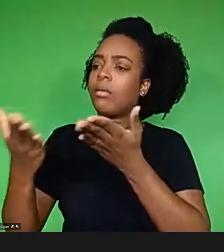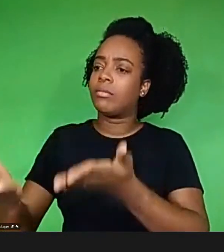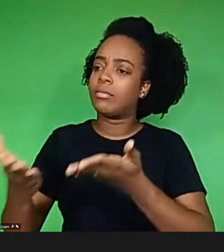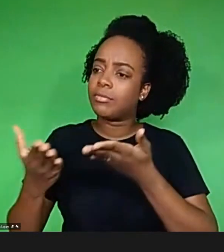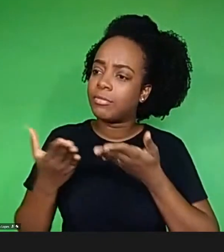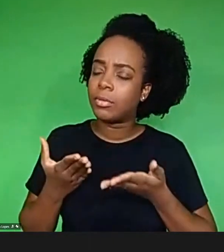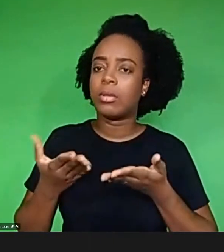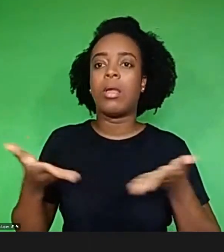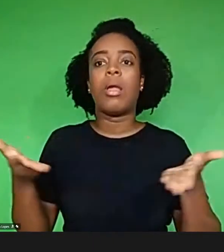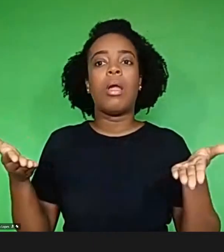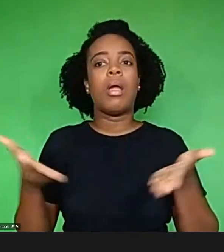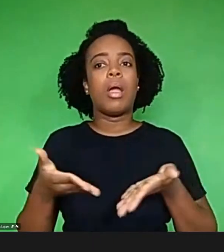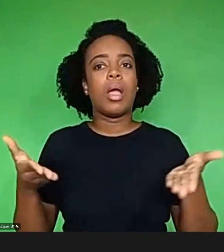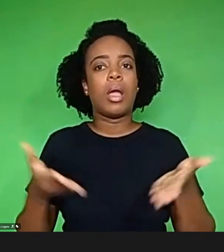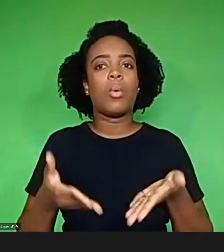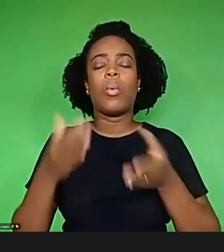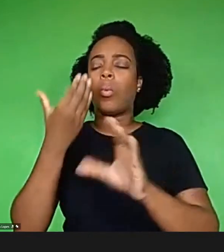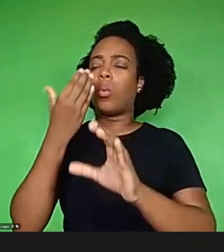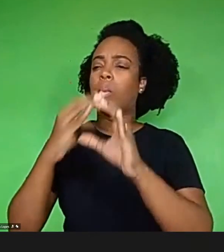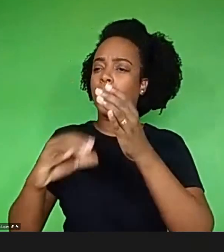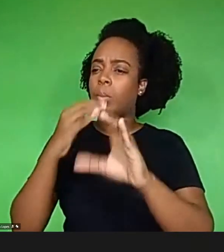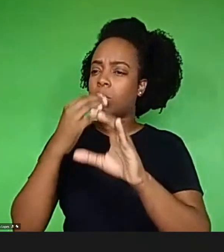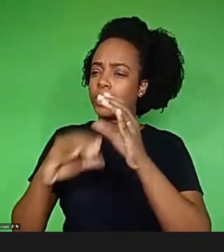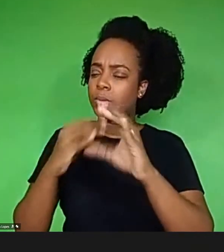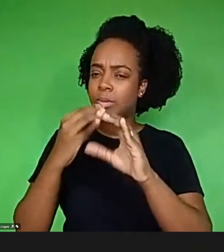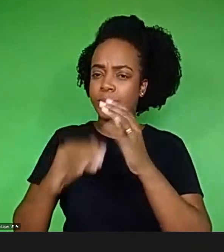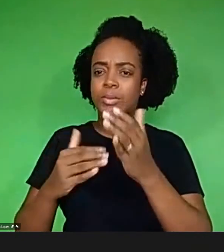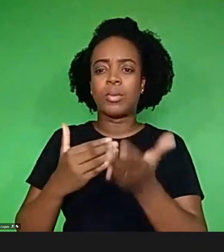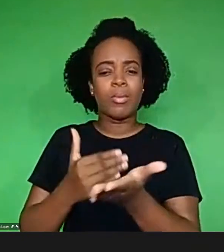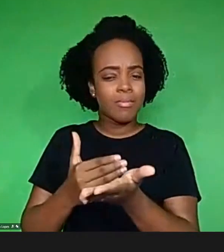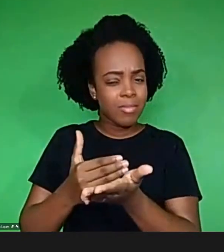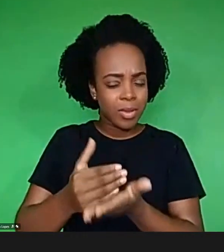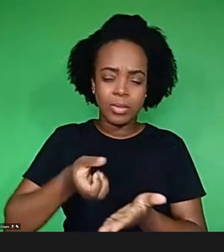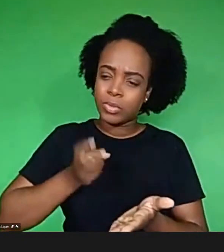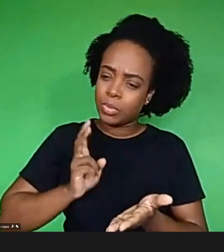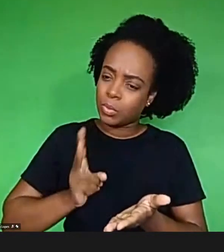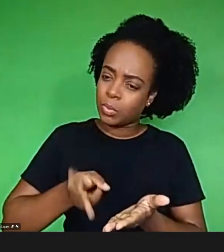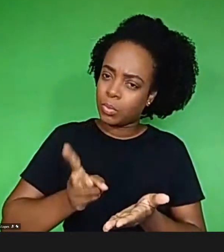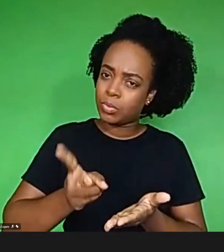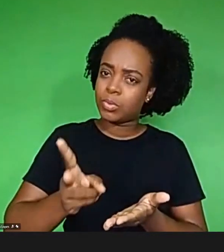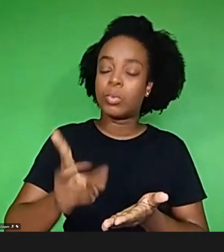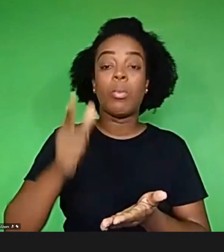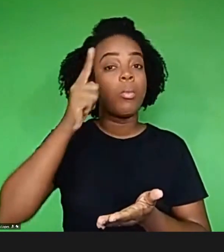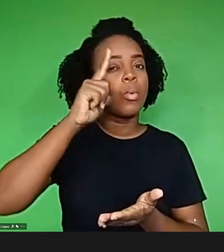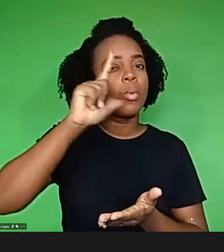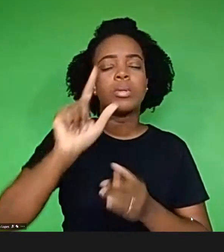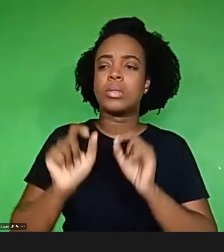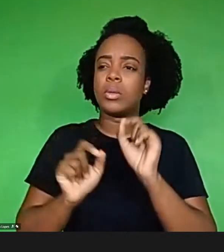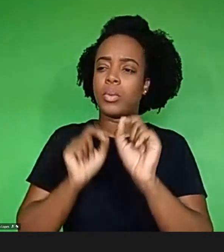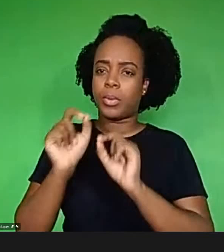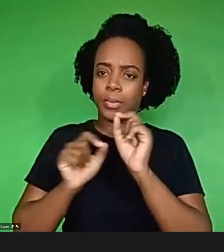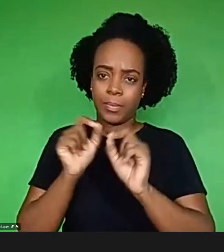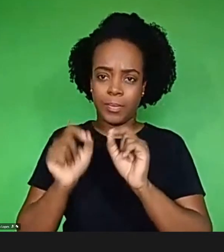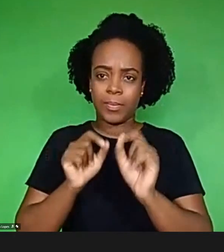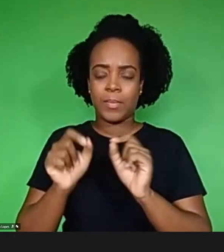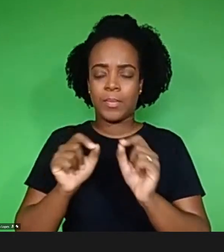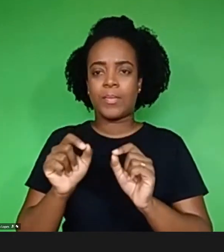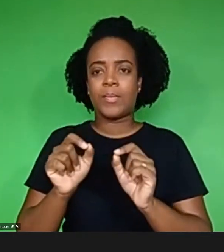ele continua para que a gente possa ter, dentro do possível, aquilo que venha de ser, aquilo